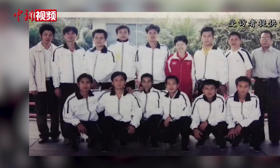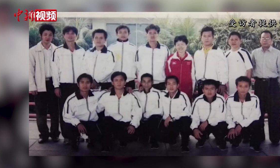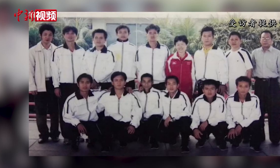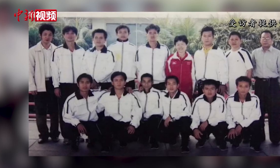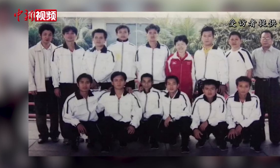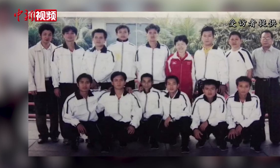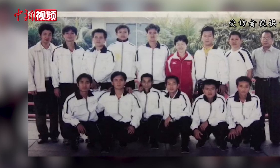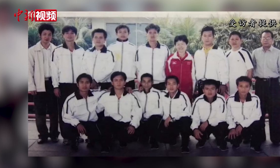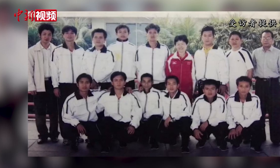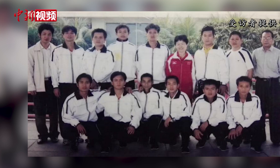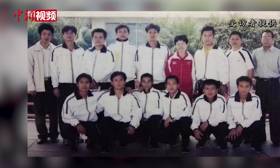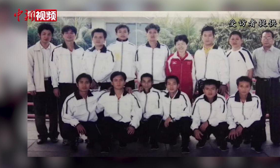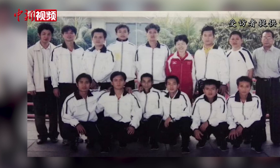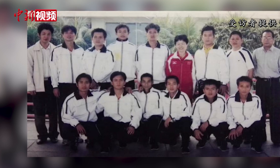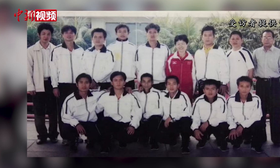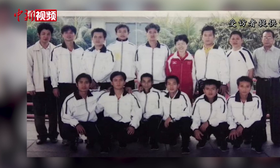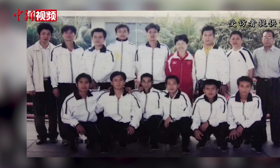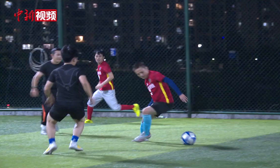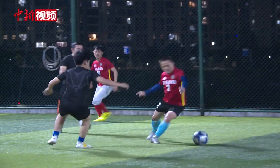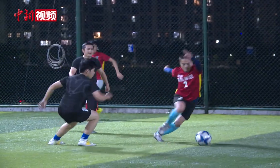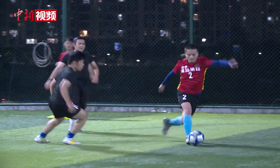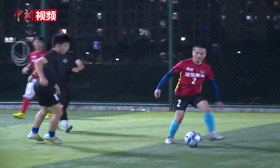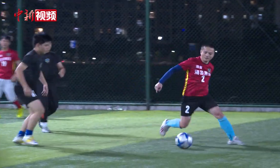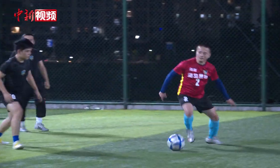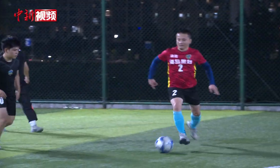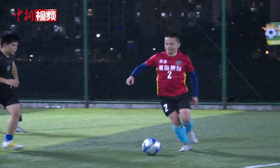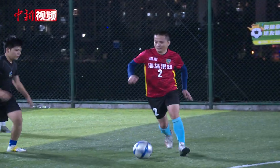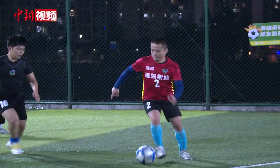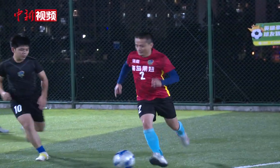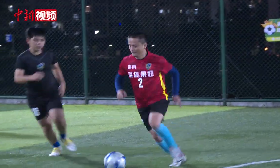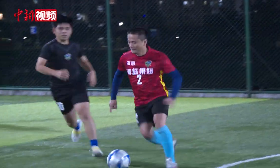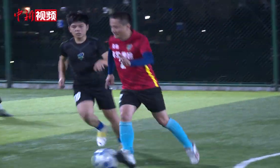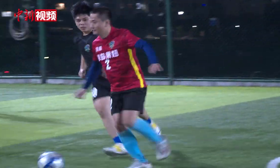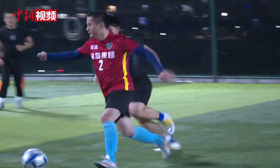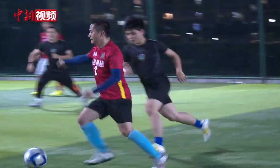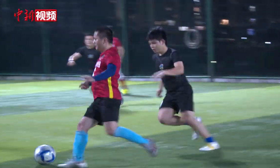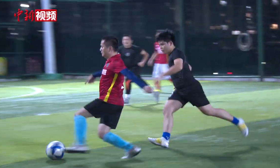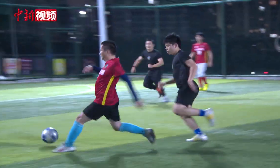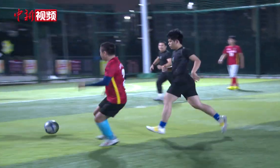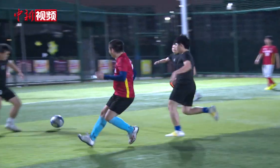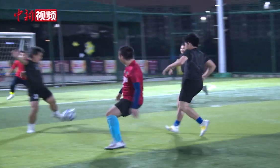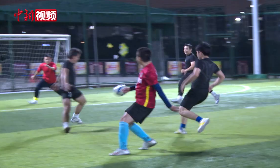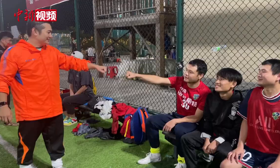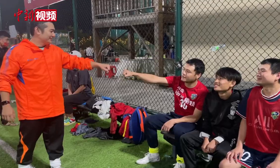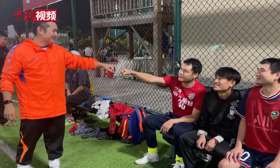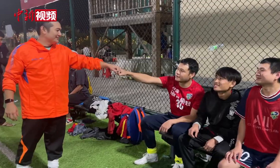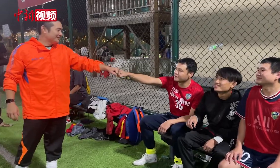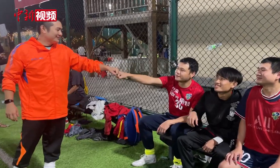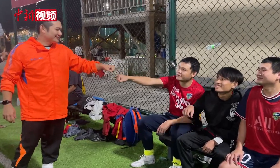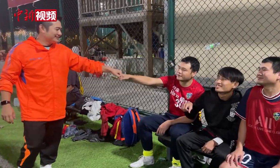学校成立的学校足球队。海龙足球队目前是海南省唯一的聋人足球队，该球队副教练